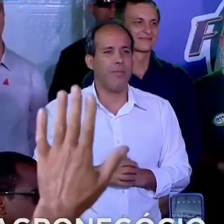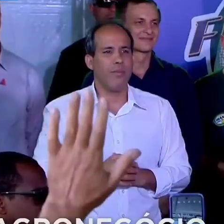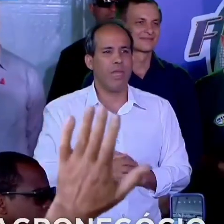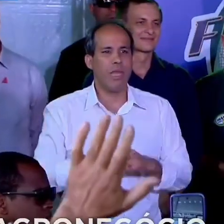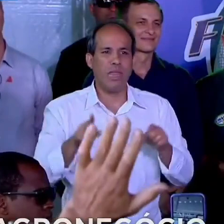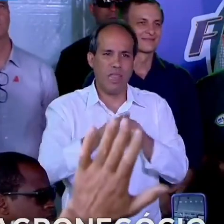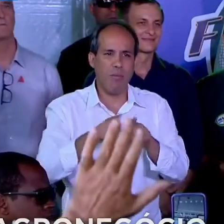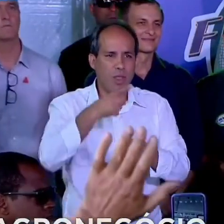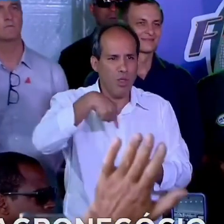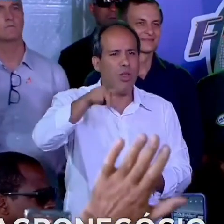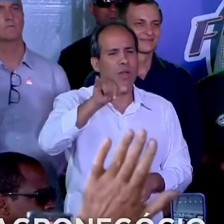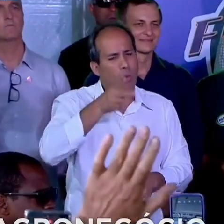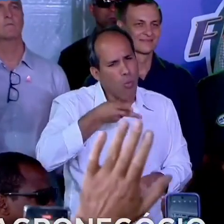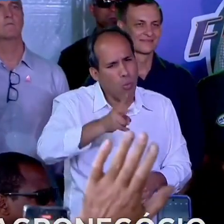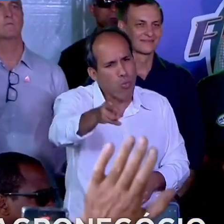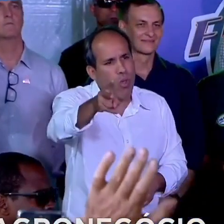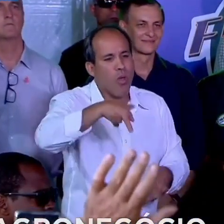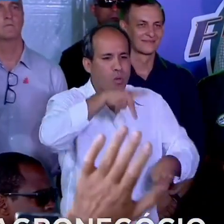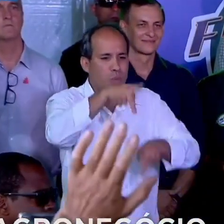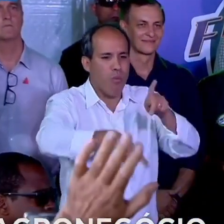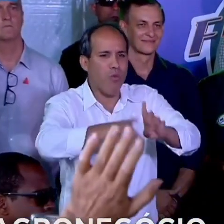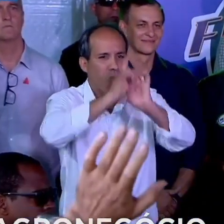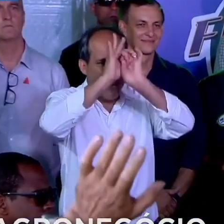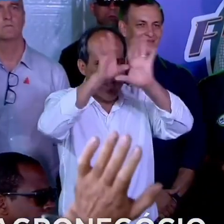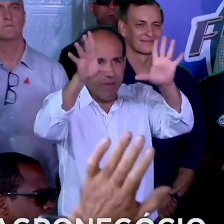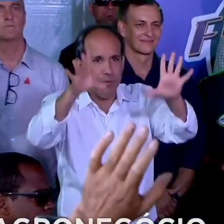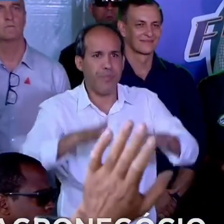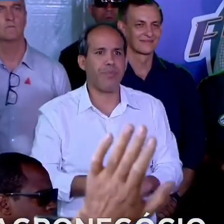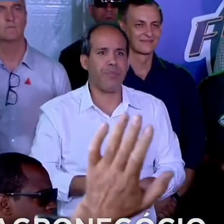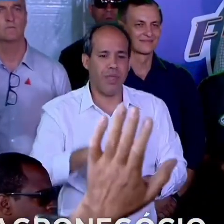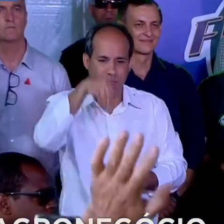e nós continuaremos um povo livre